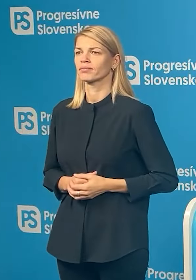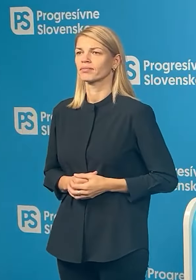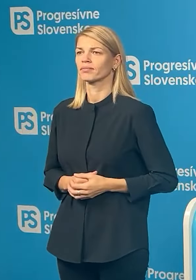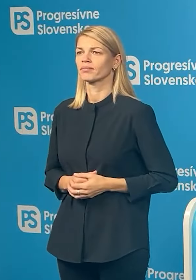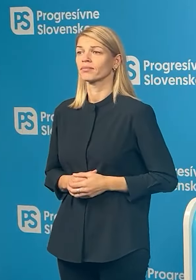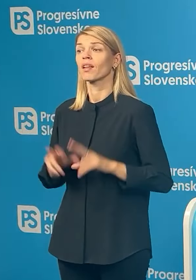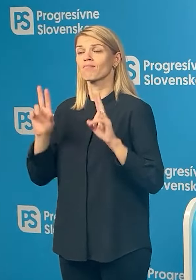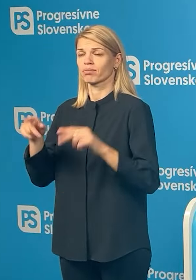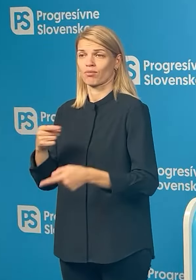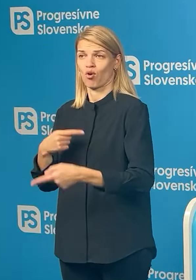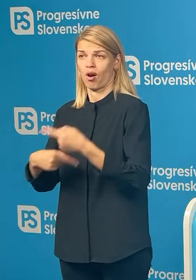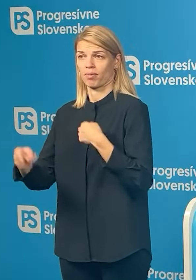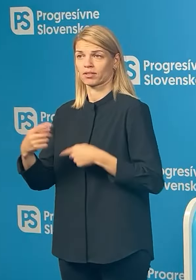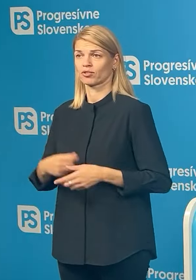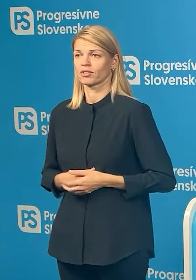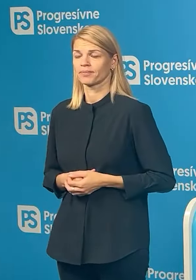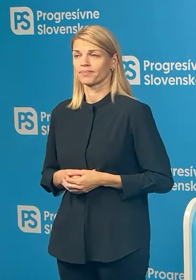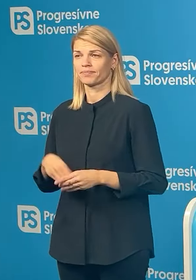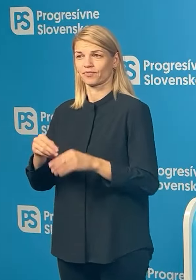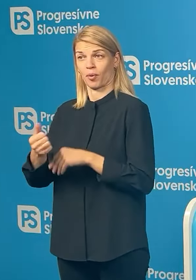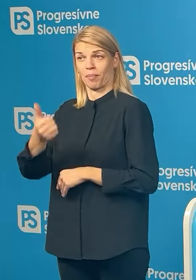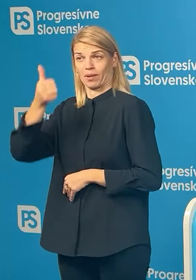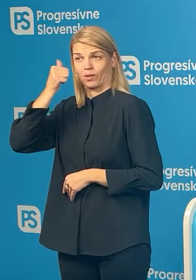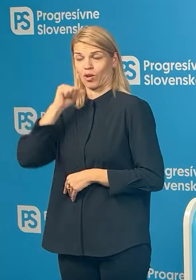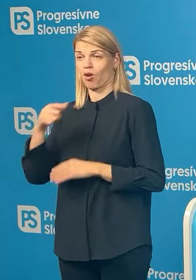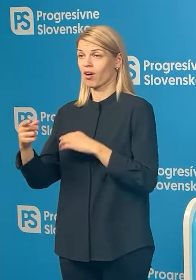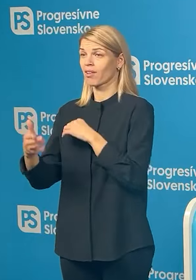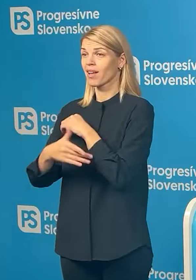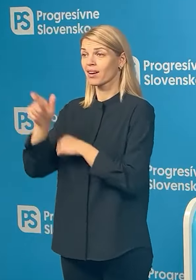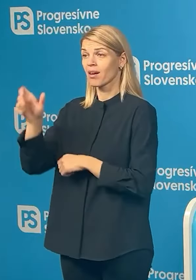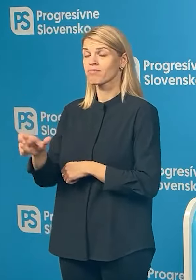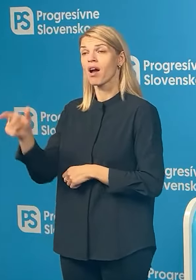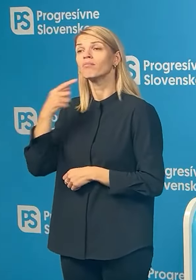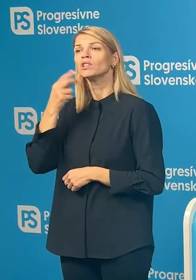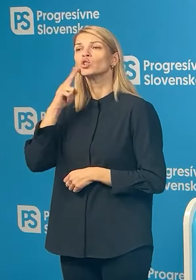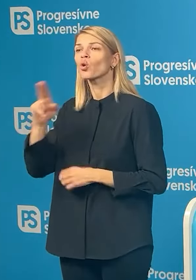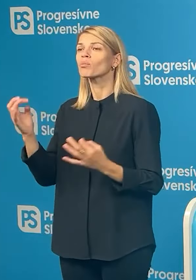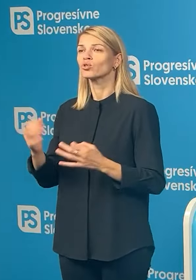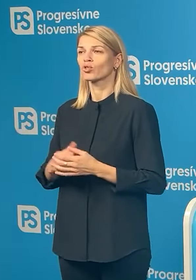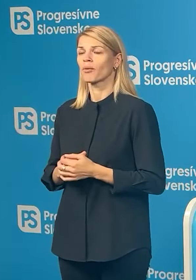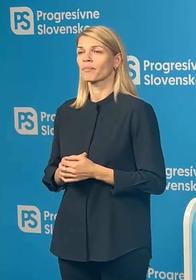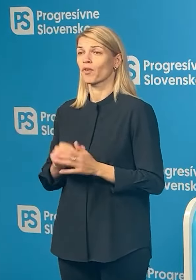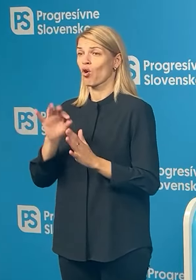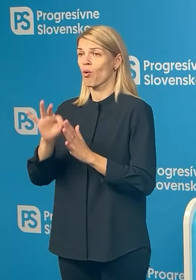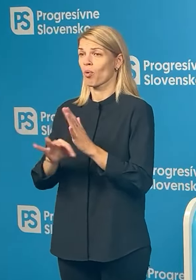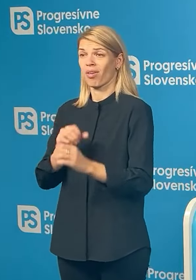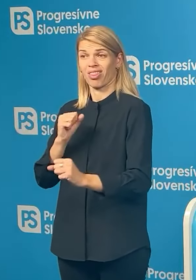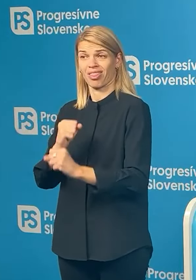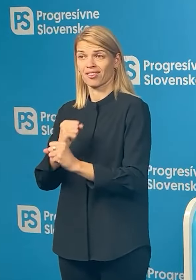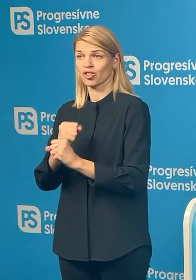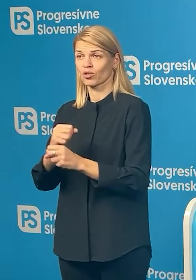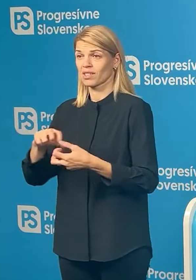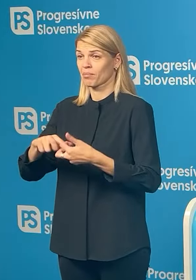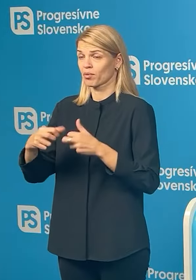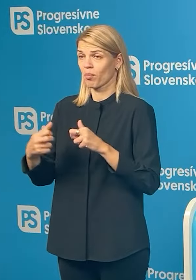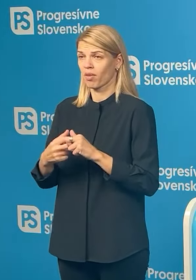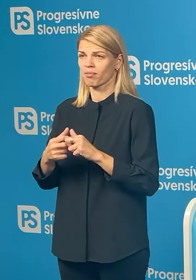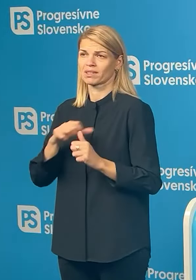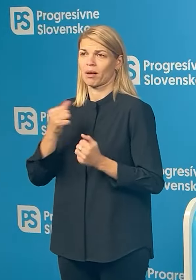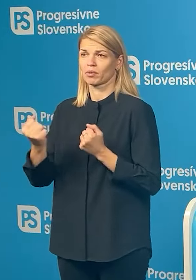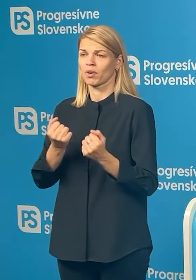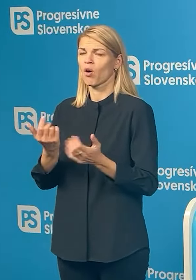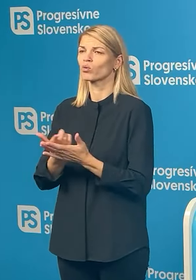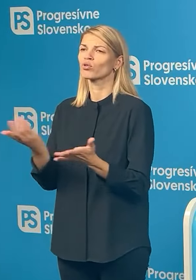pritom pred rokom Tomáš Taraba sľuboval, opäť budem citovať, že obdobie nečinnosti pri riešení problémov samospráv s odpadom